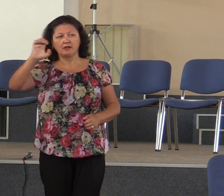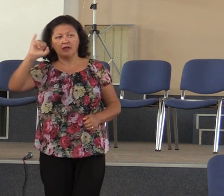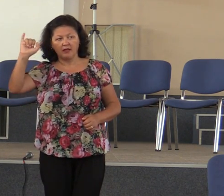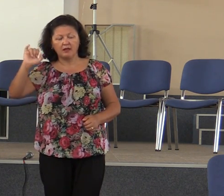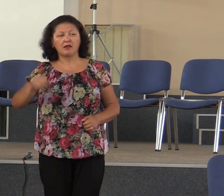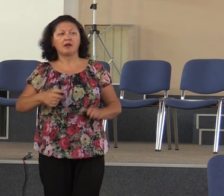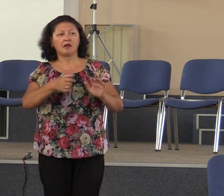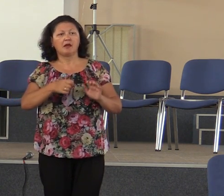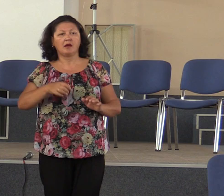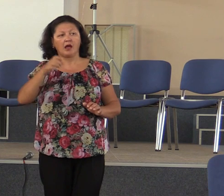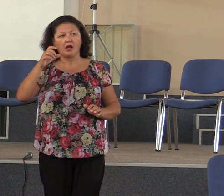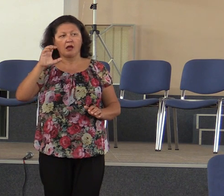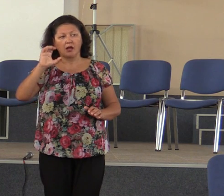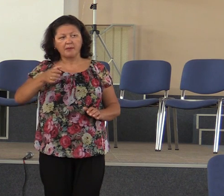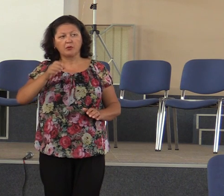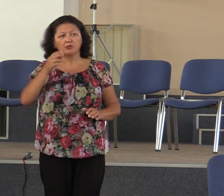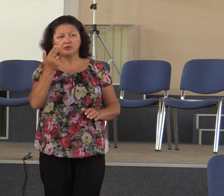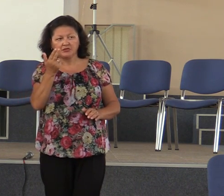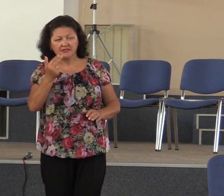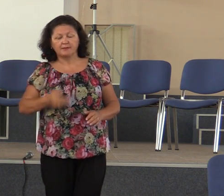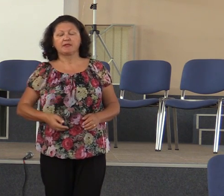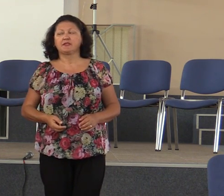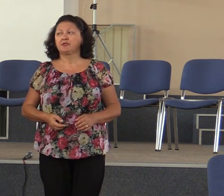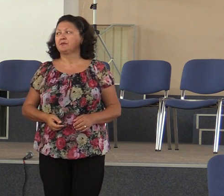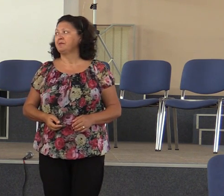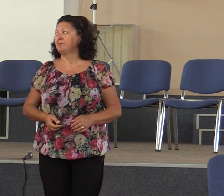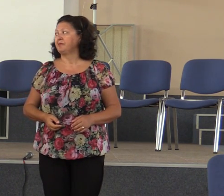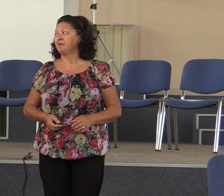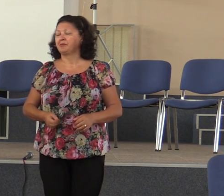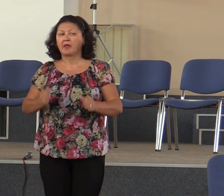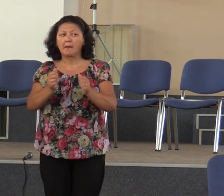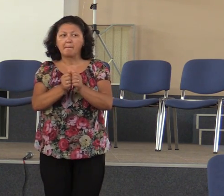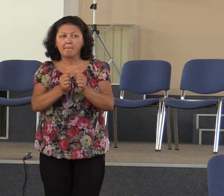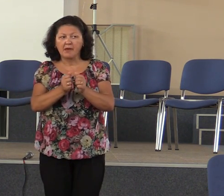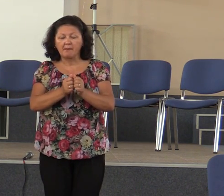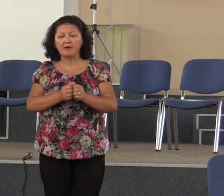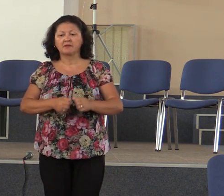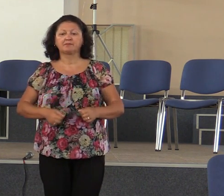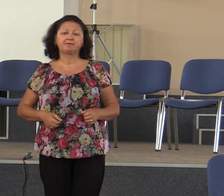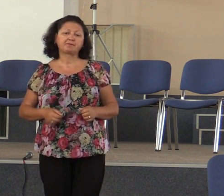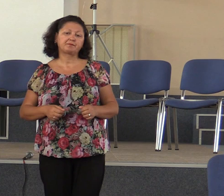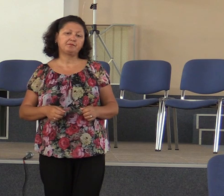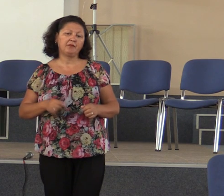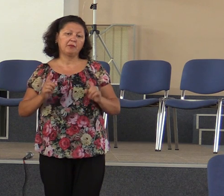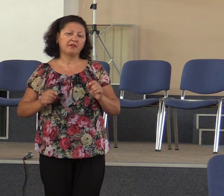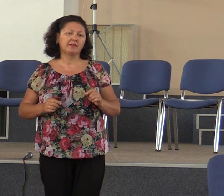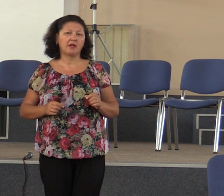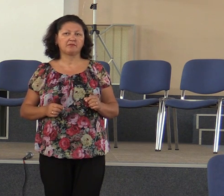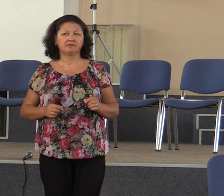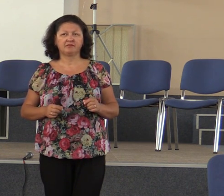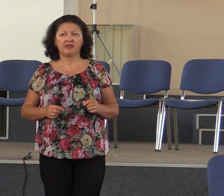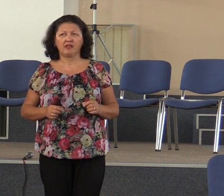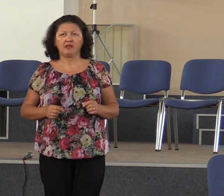de pământ. Pământ lângă drum, spune Mântuitorul. Pământ printre spini, pământ